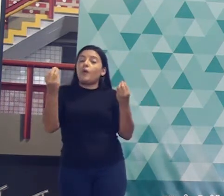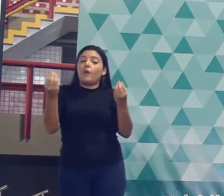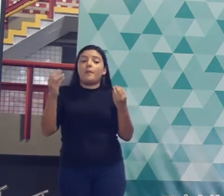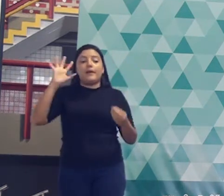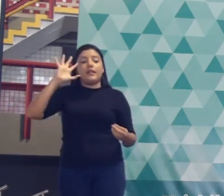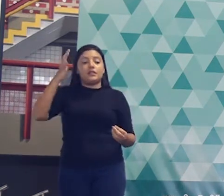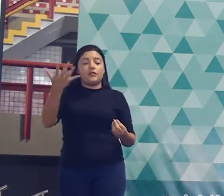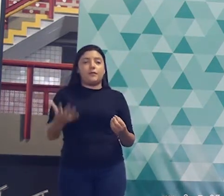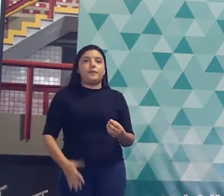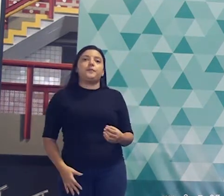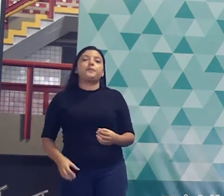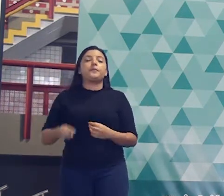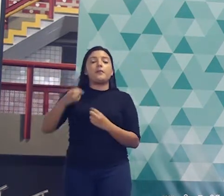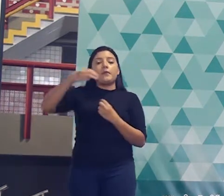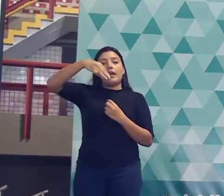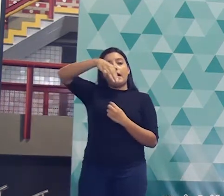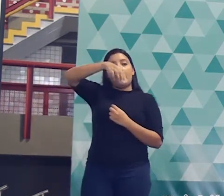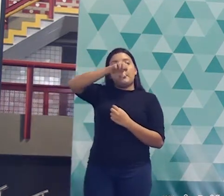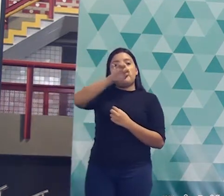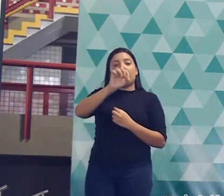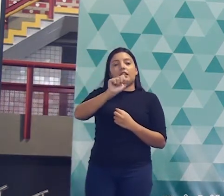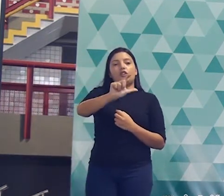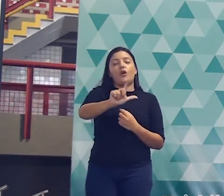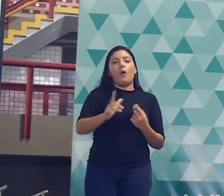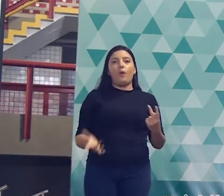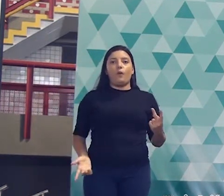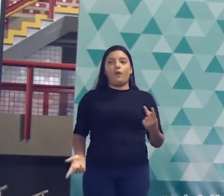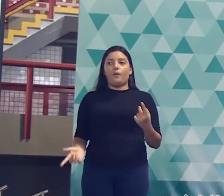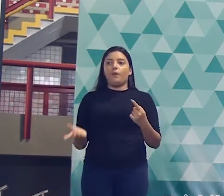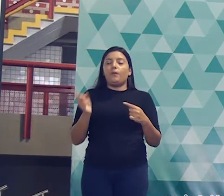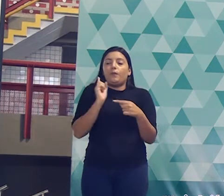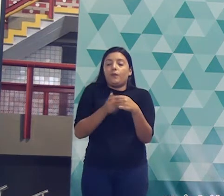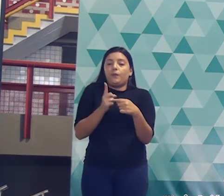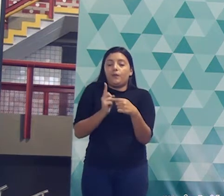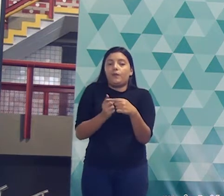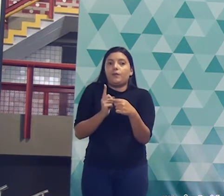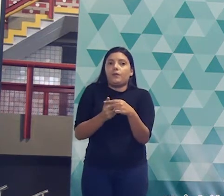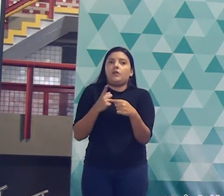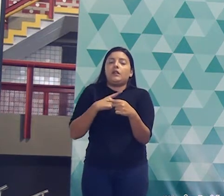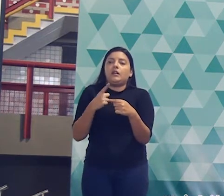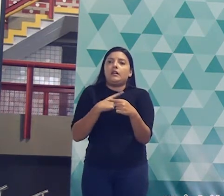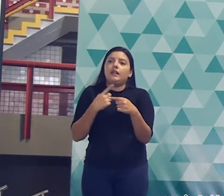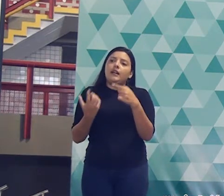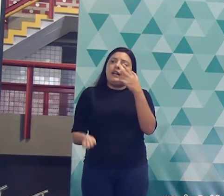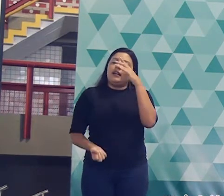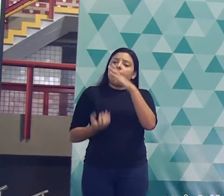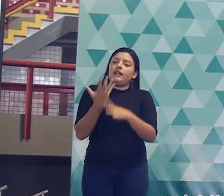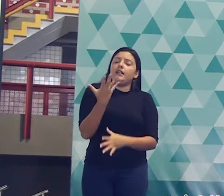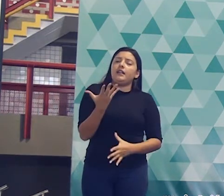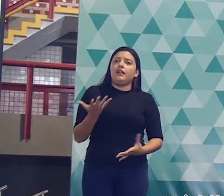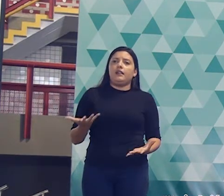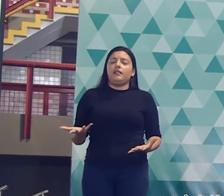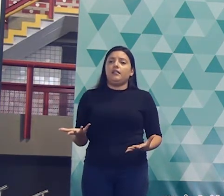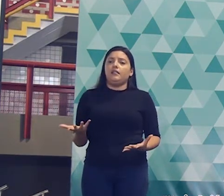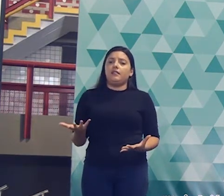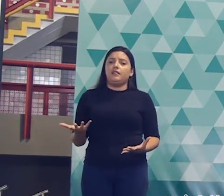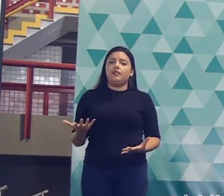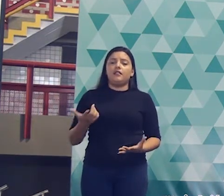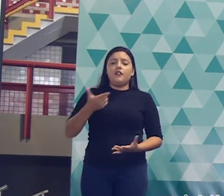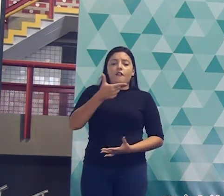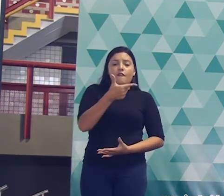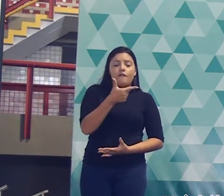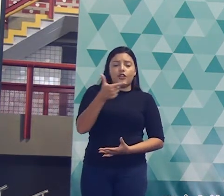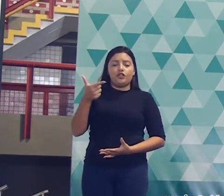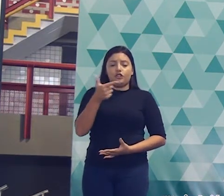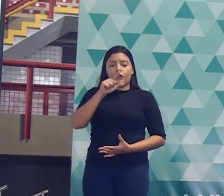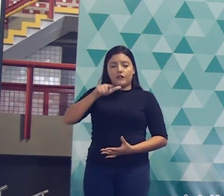Ó, metanol, pois sua combustão completa fornece aproximadamente